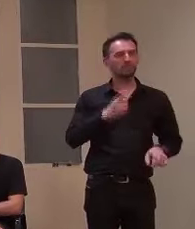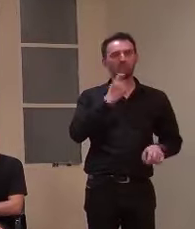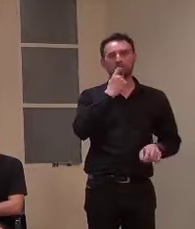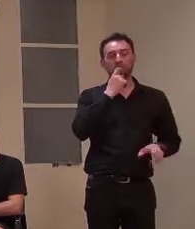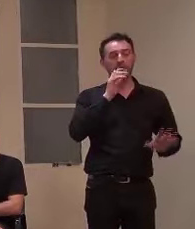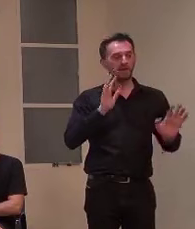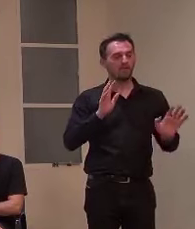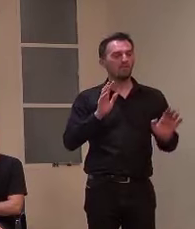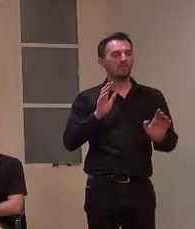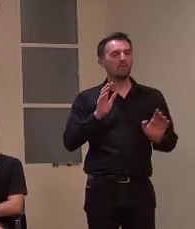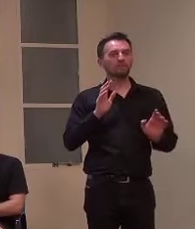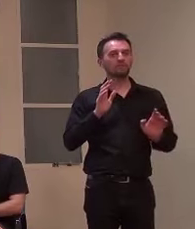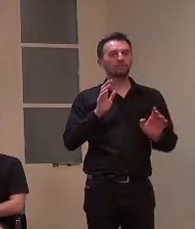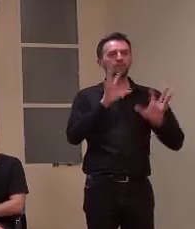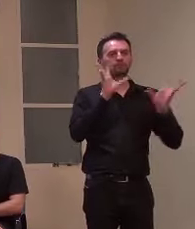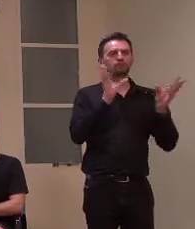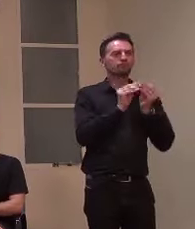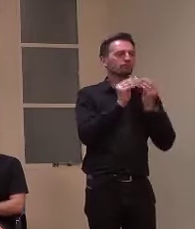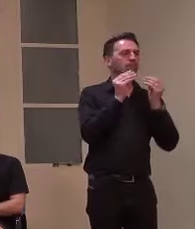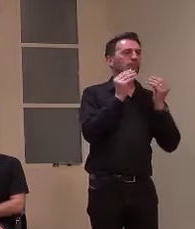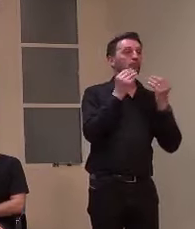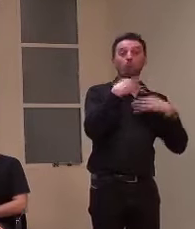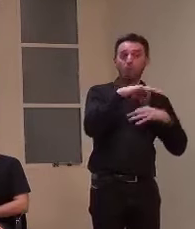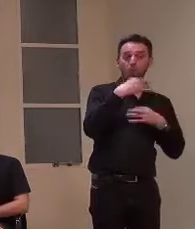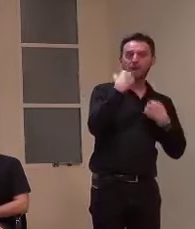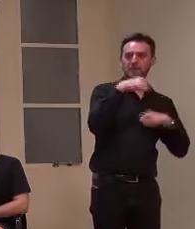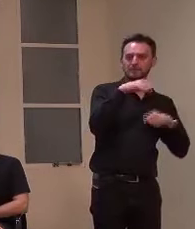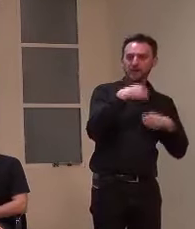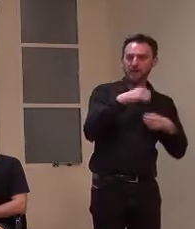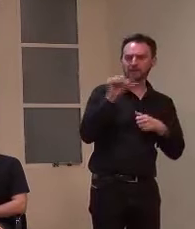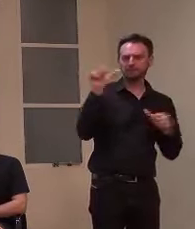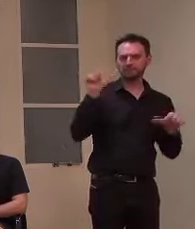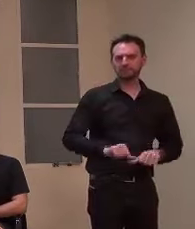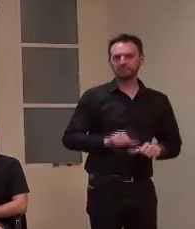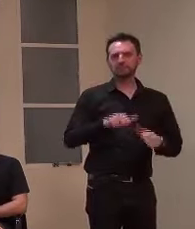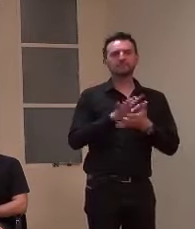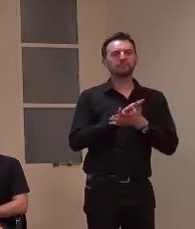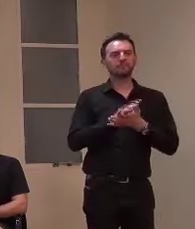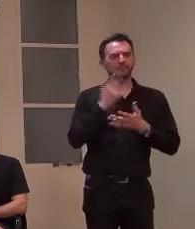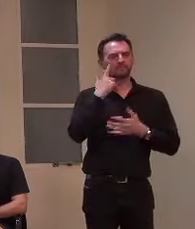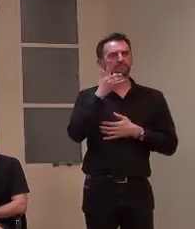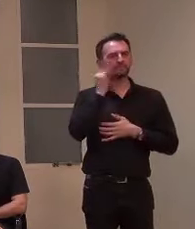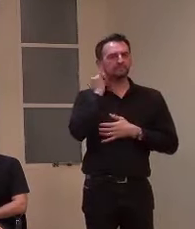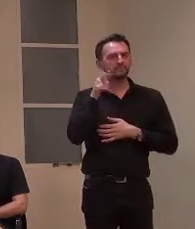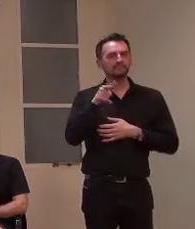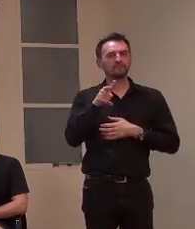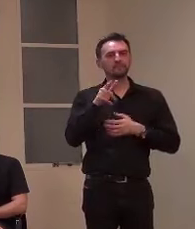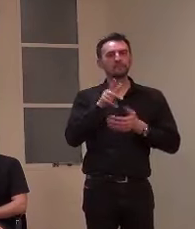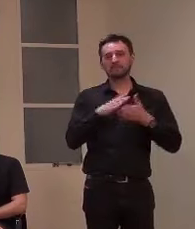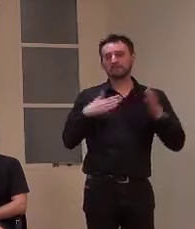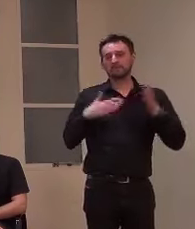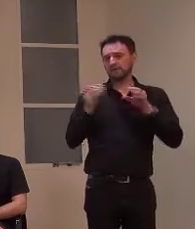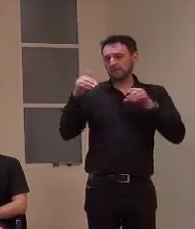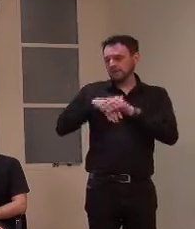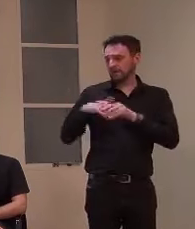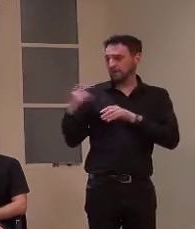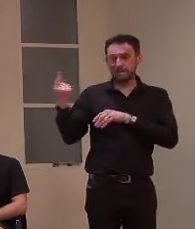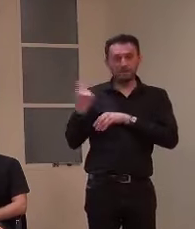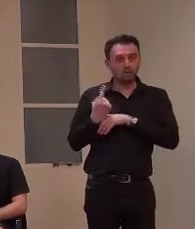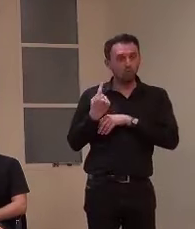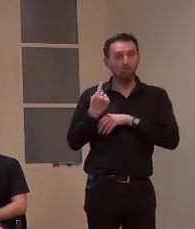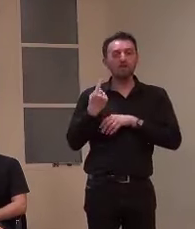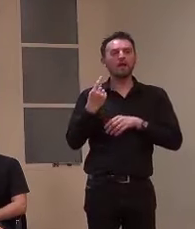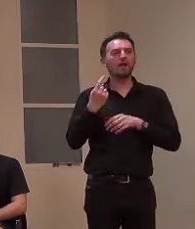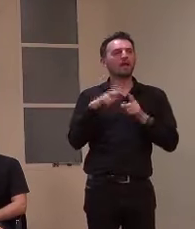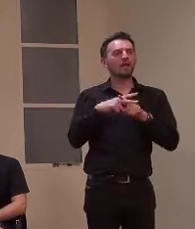buenas prácticas identificaron identifican desde sus ámbitos o intervención cuáles